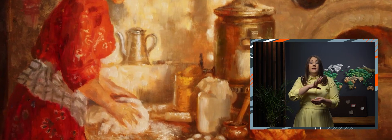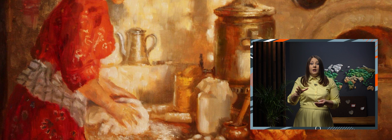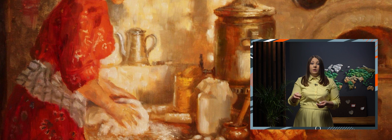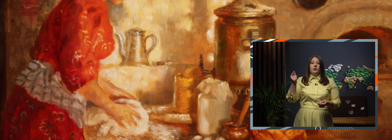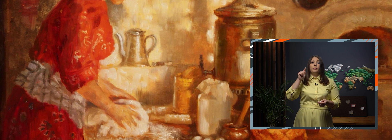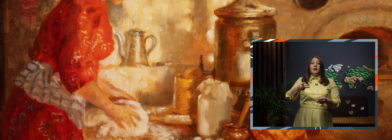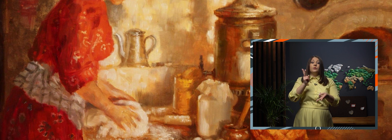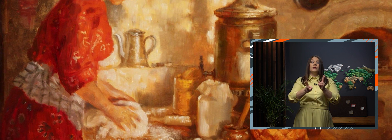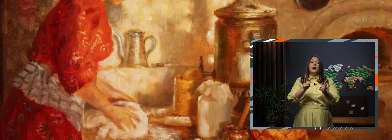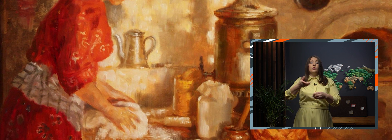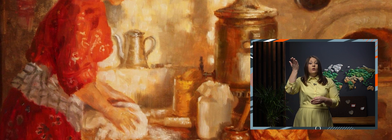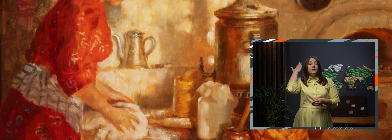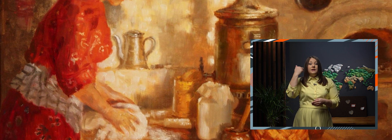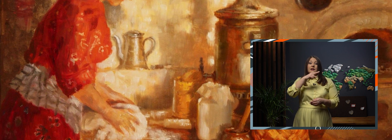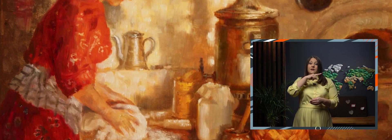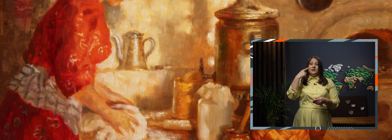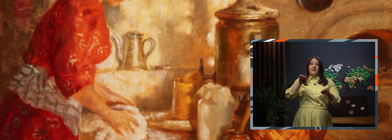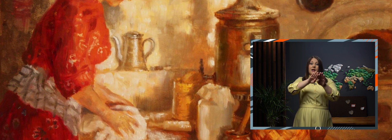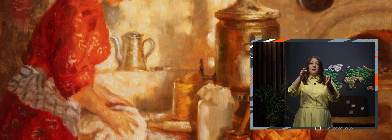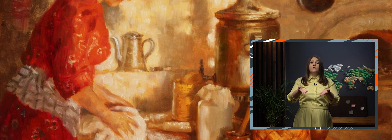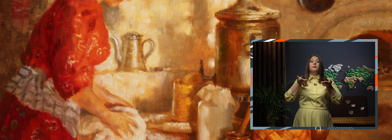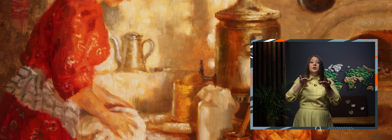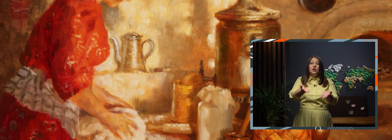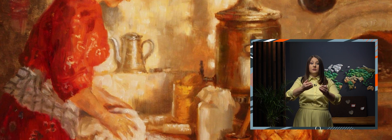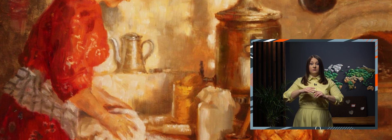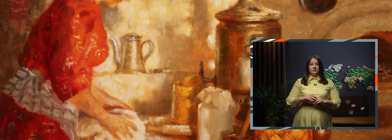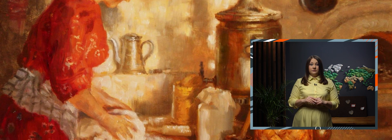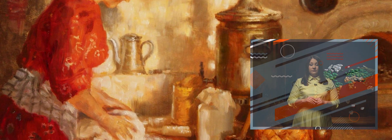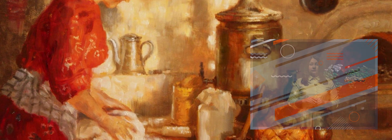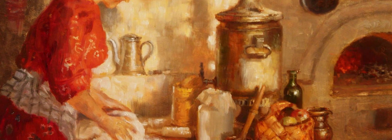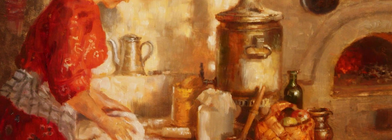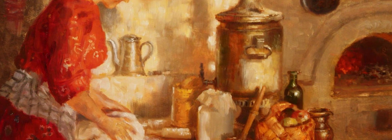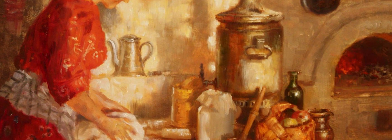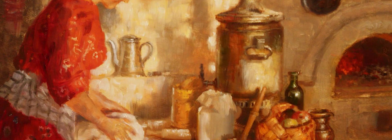еды не было, потому что готовили древние славяне в печи.